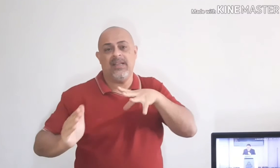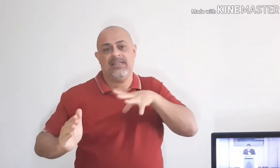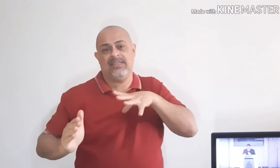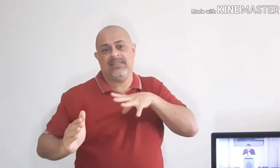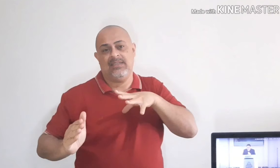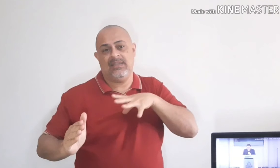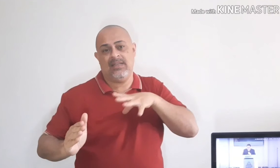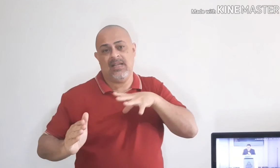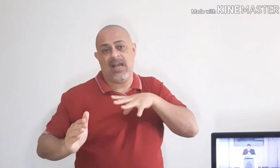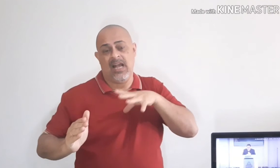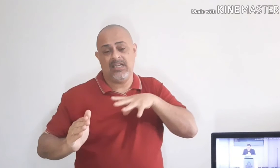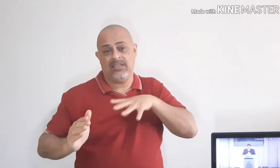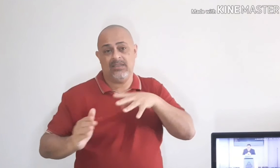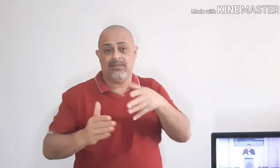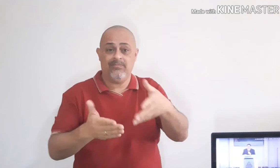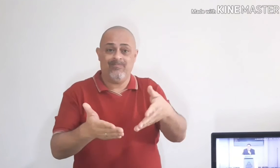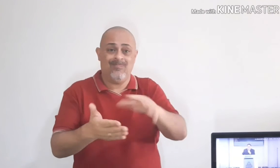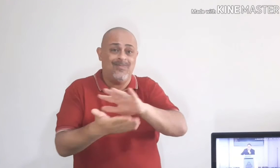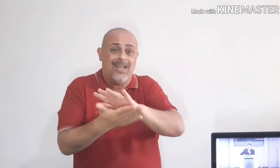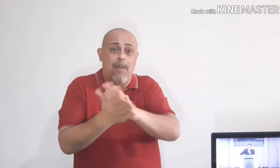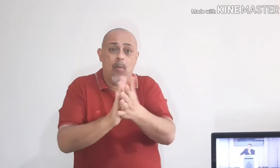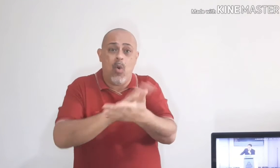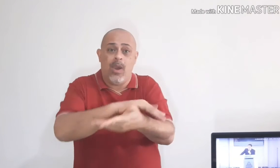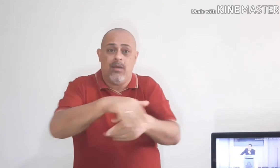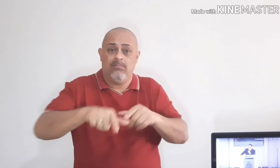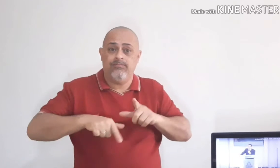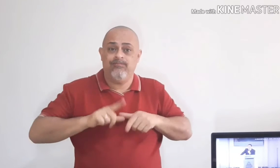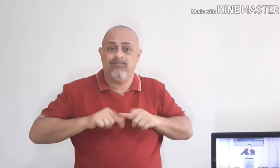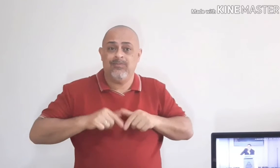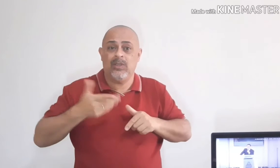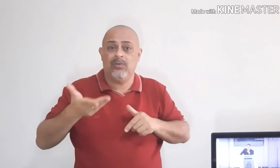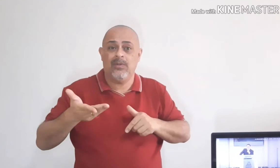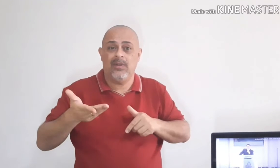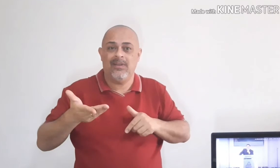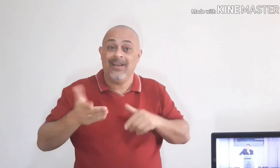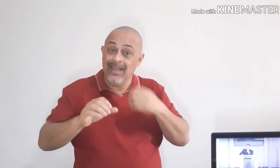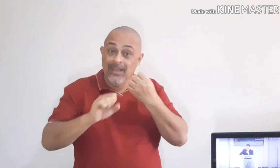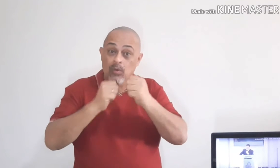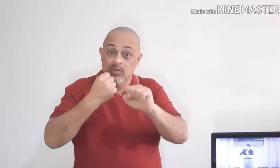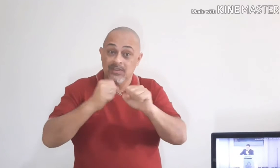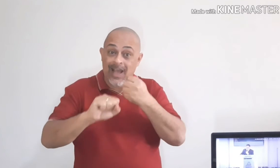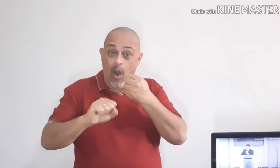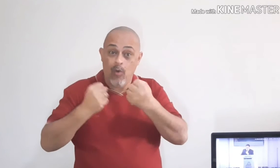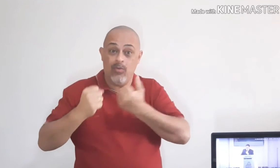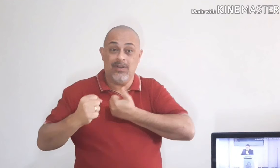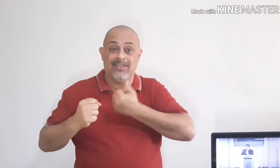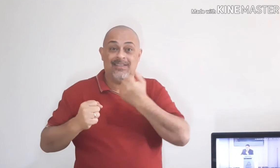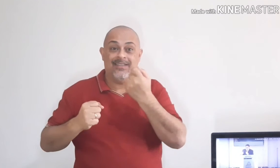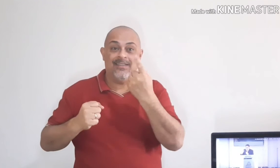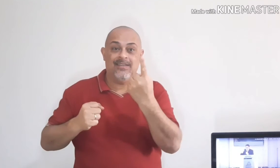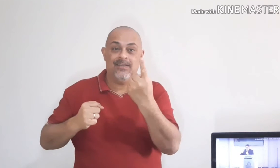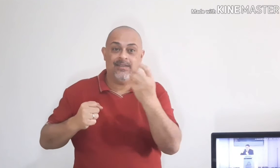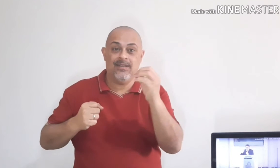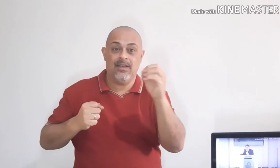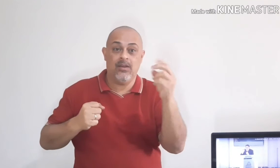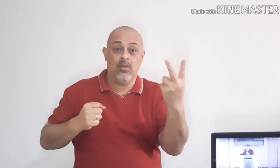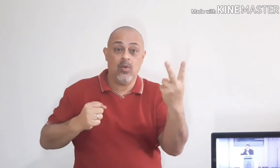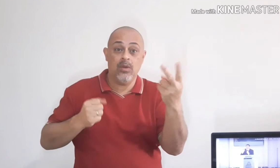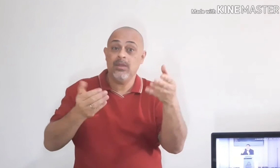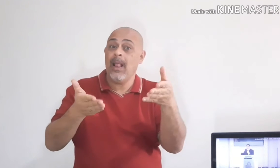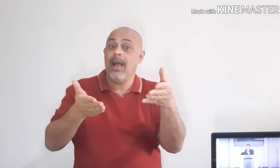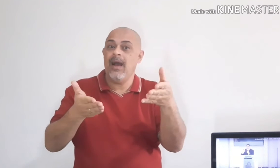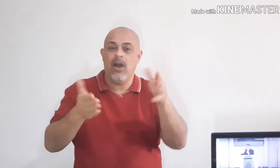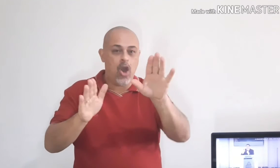ele diz, com muita propriedade, porque é a palavra de Deus. Então Deus diz a mim e a você: